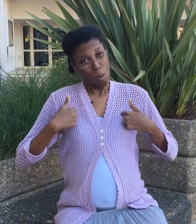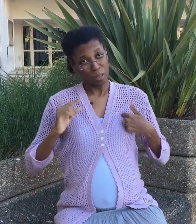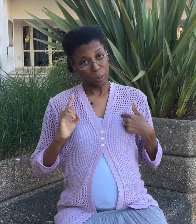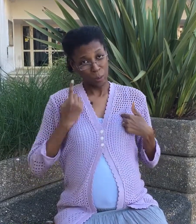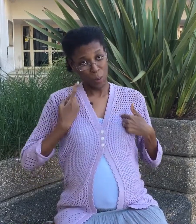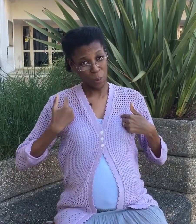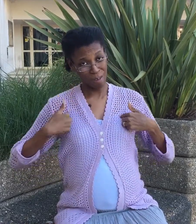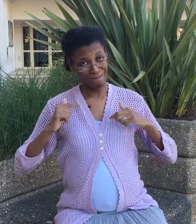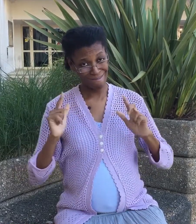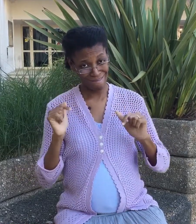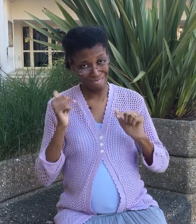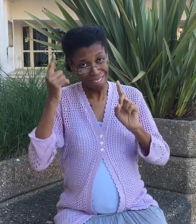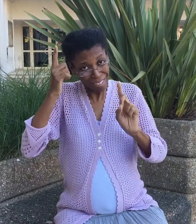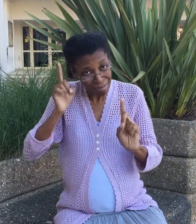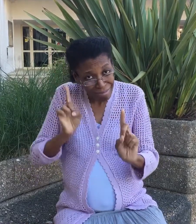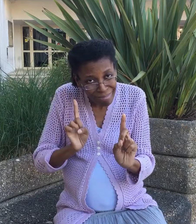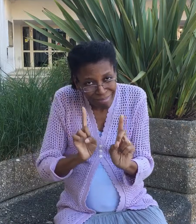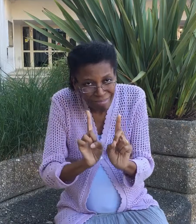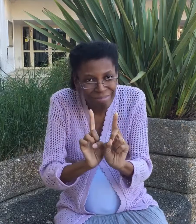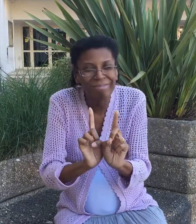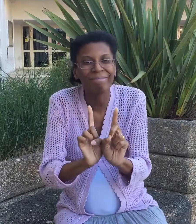car je suis avec toi.